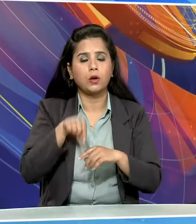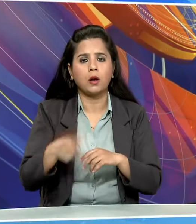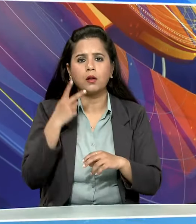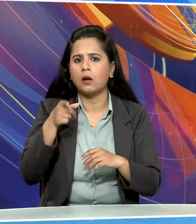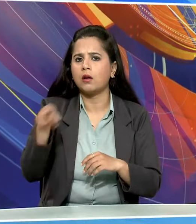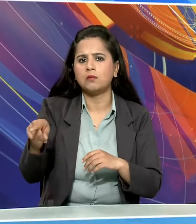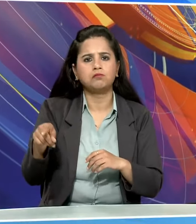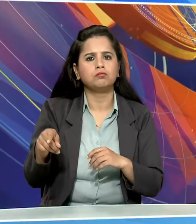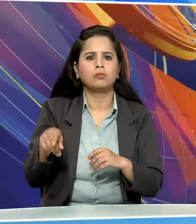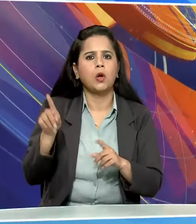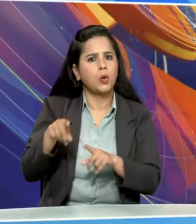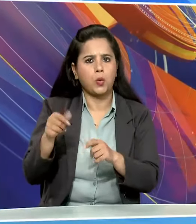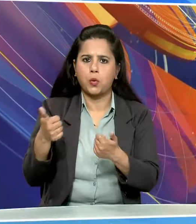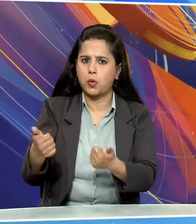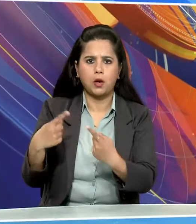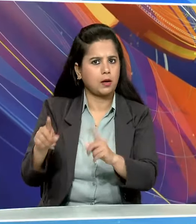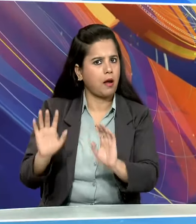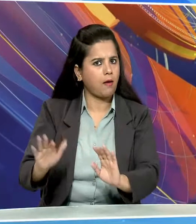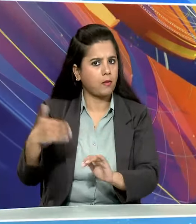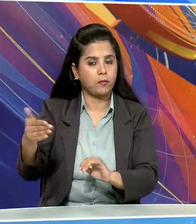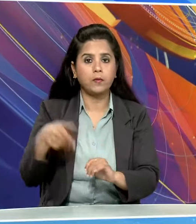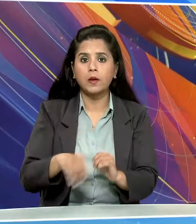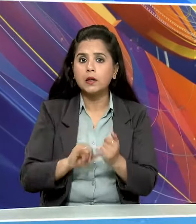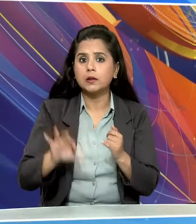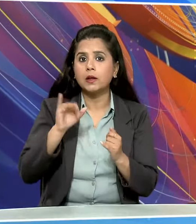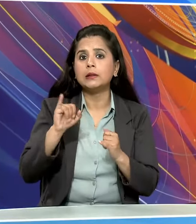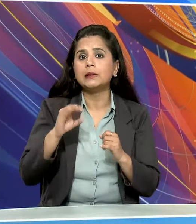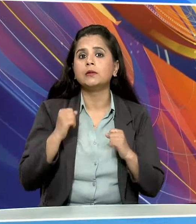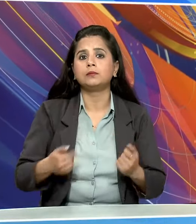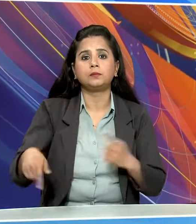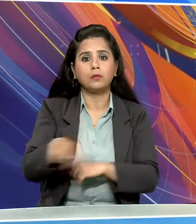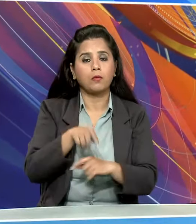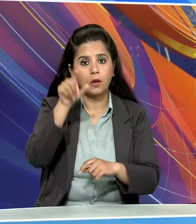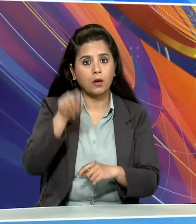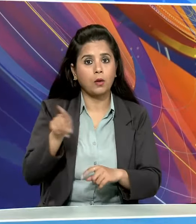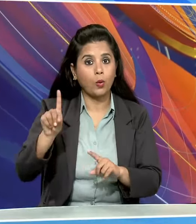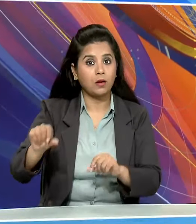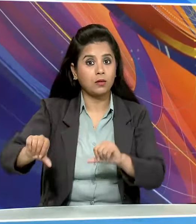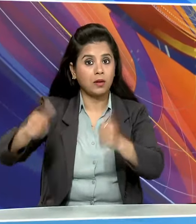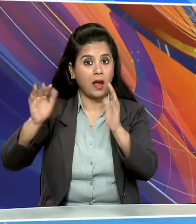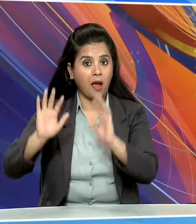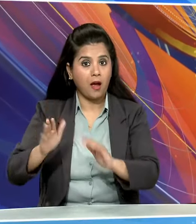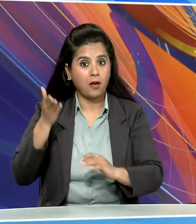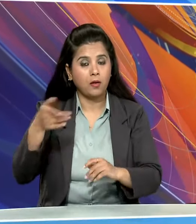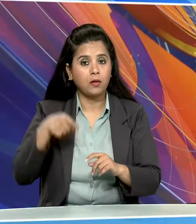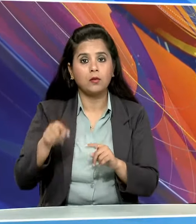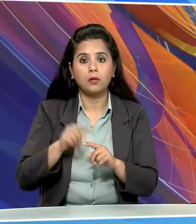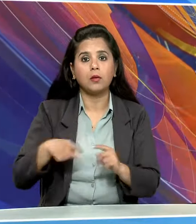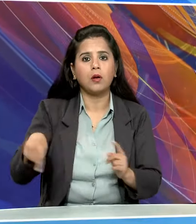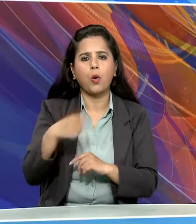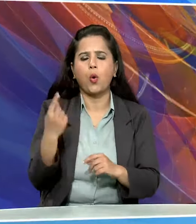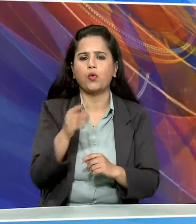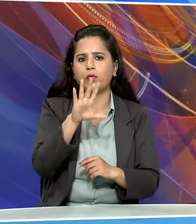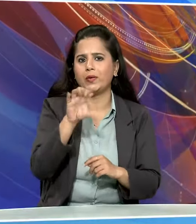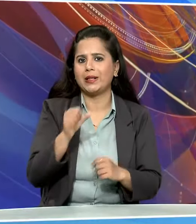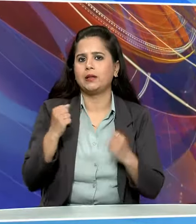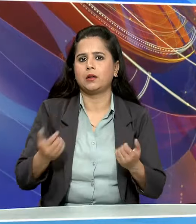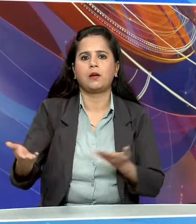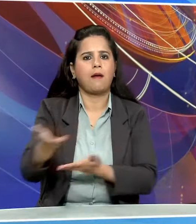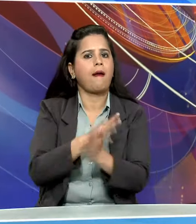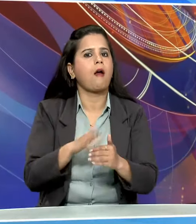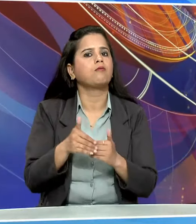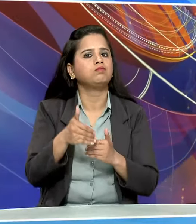हैं। राज्य की 60 सीटों में से भाजपा के निर्विरोध एक सीट जीतने के कारण मतदान केवल 59 सीटों पर